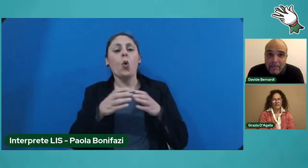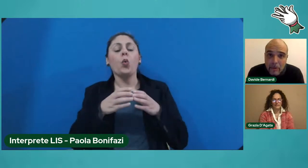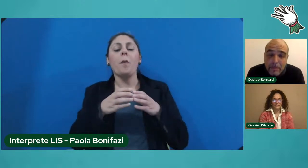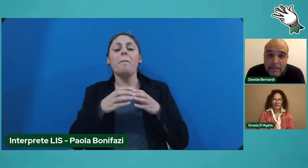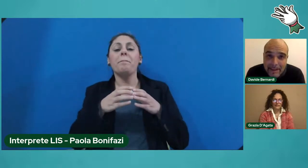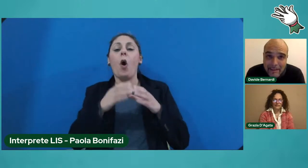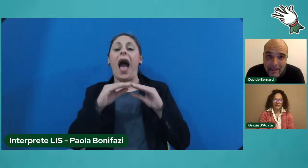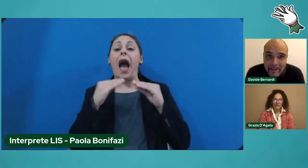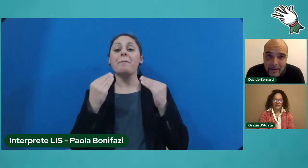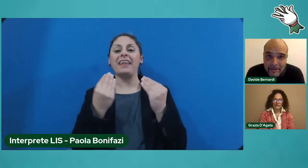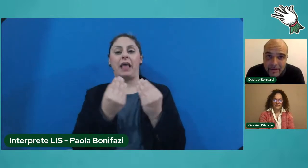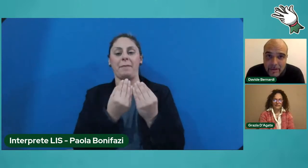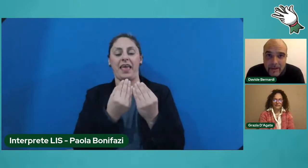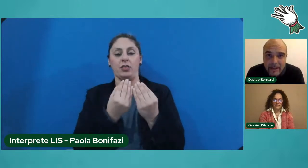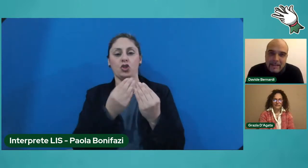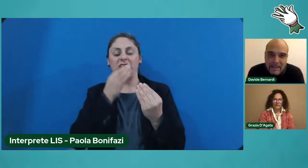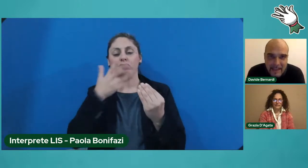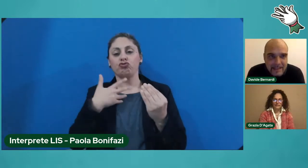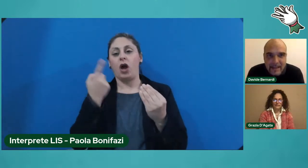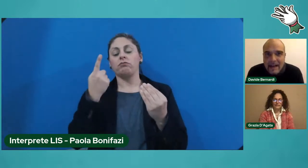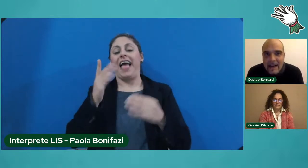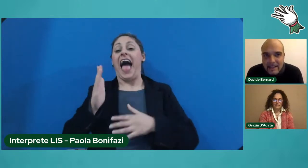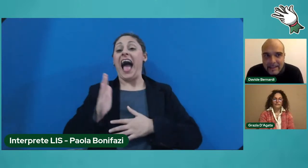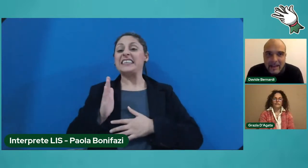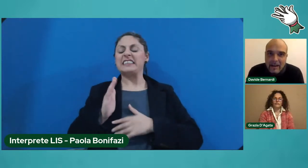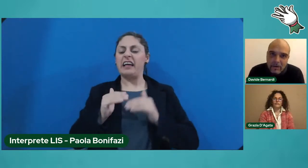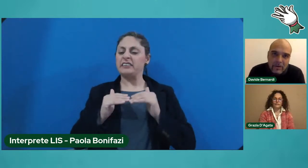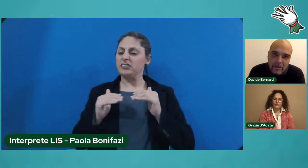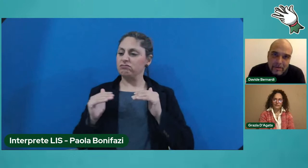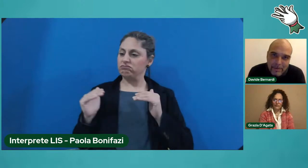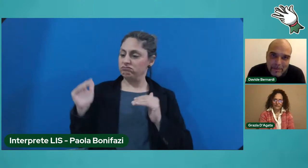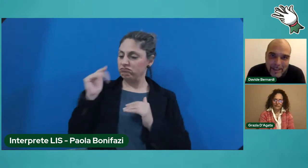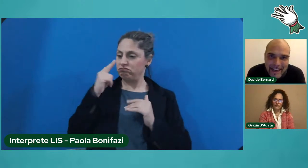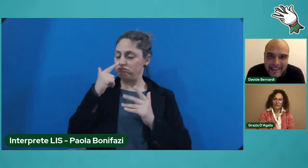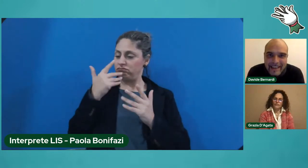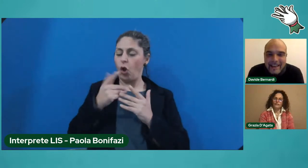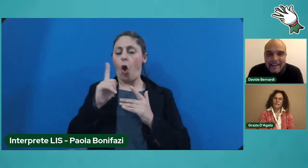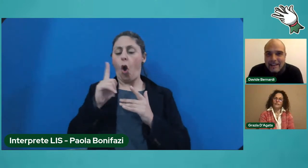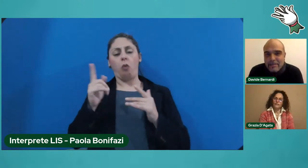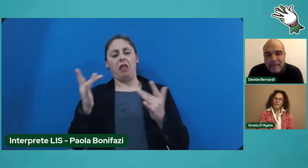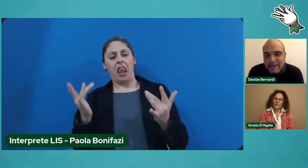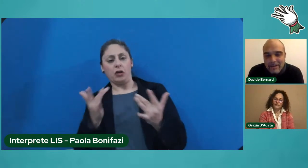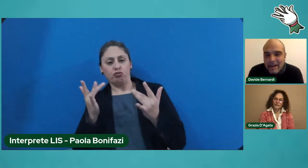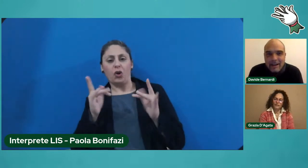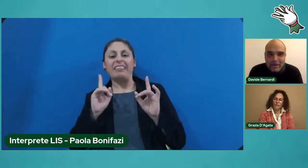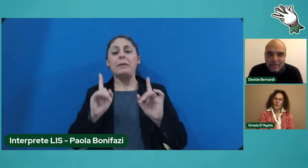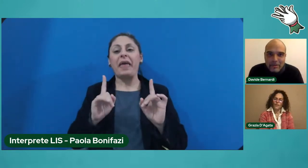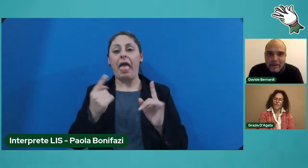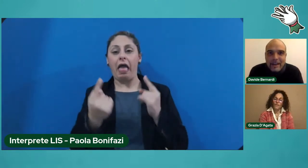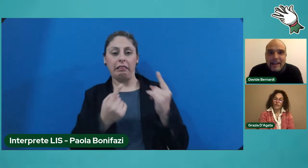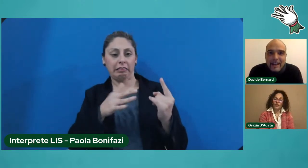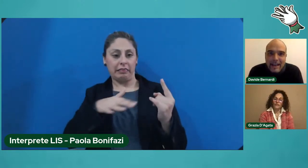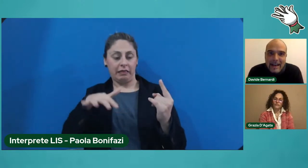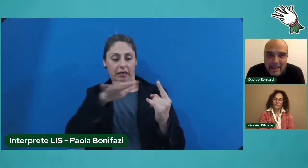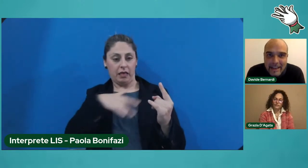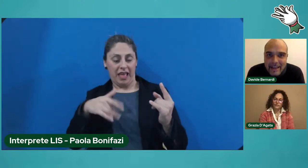con un'assistenza alta o più moderata rispetto a comunque alle